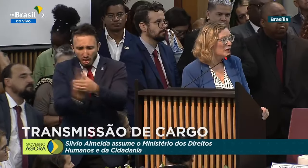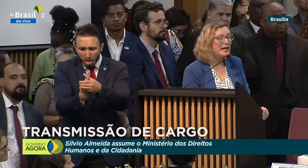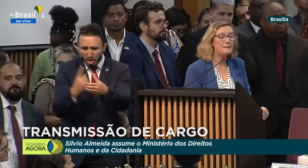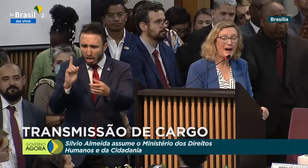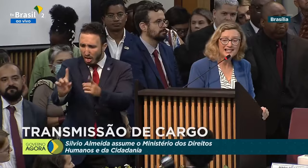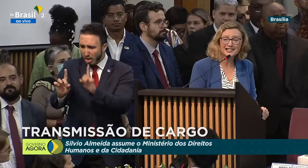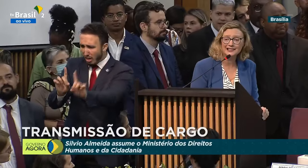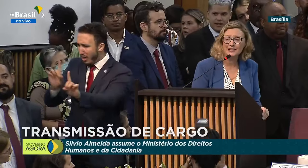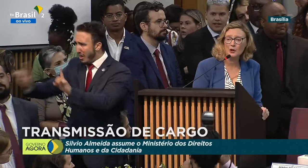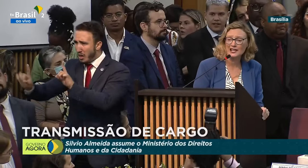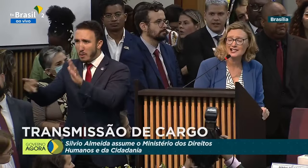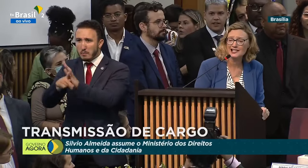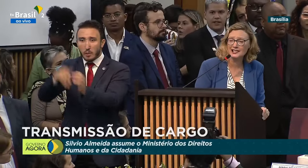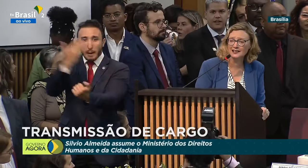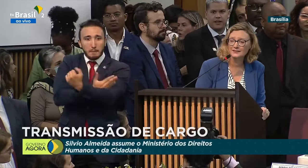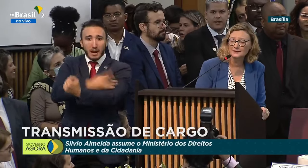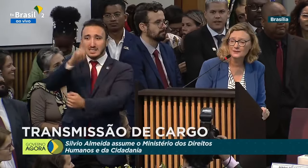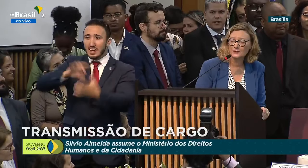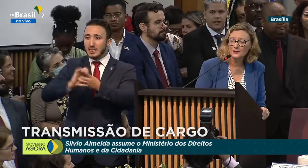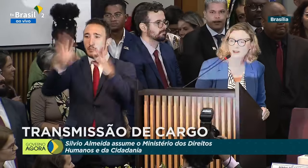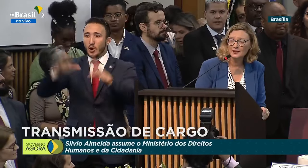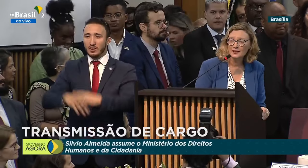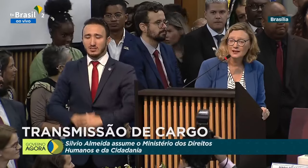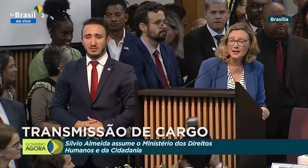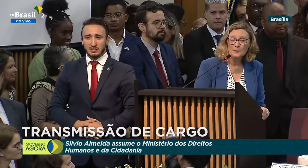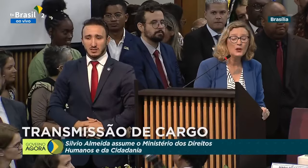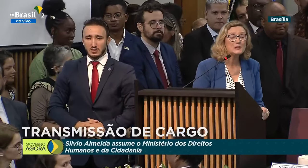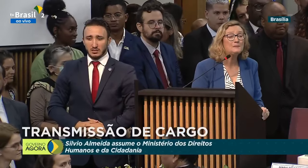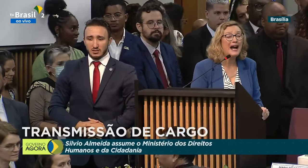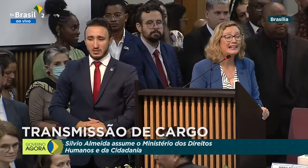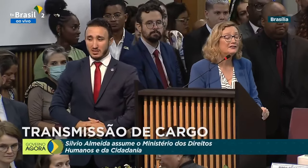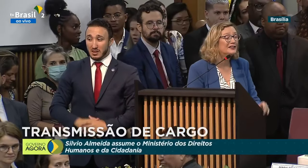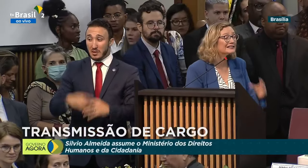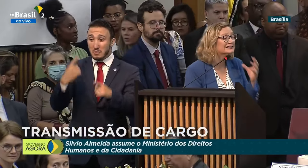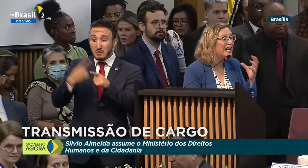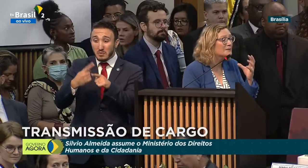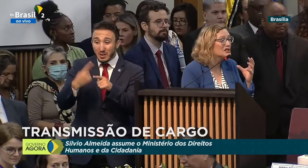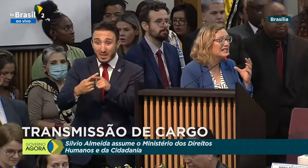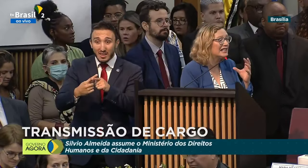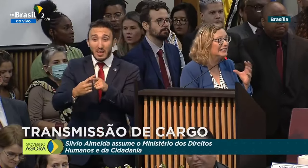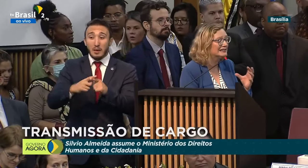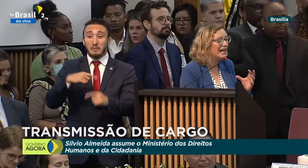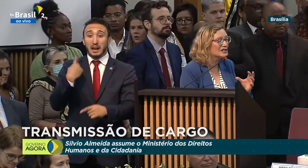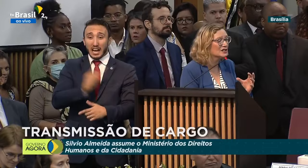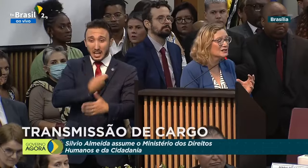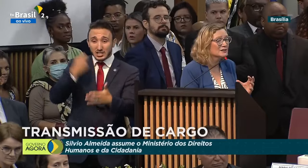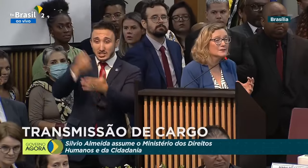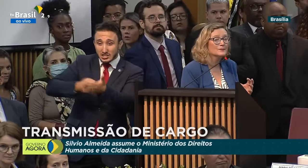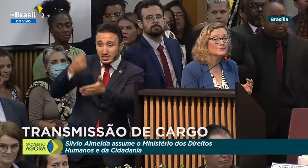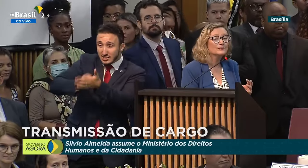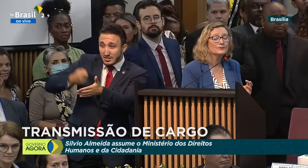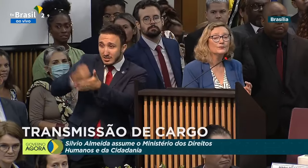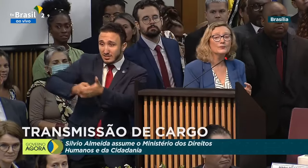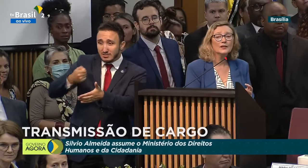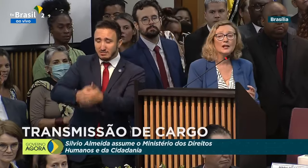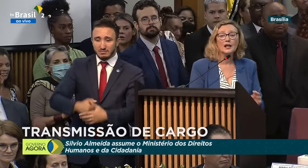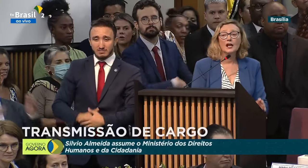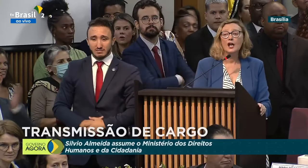na pasta da democracia Pois para enfrentarmos essa realidade